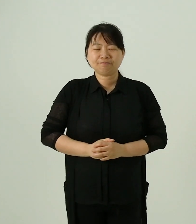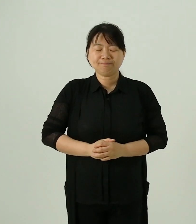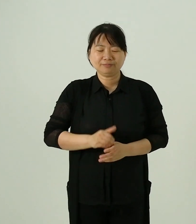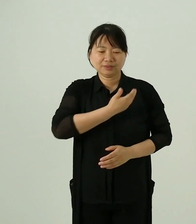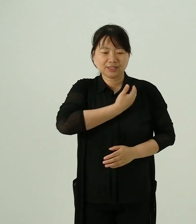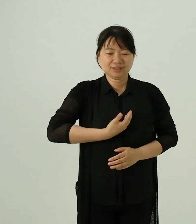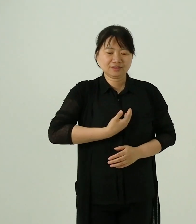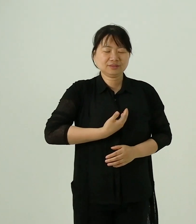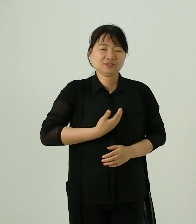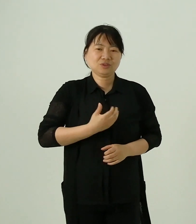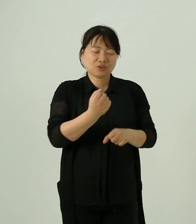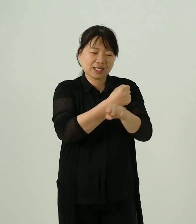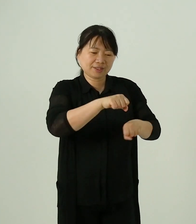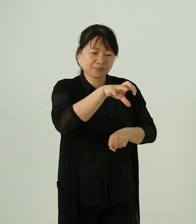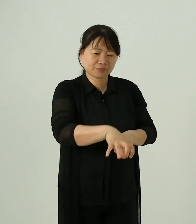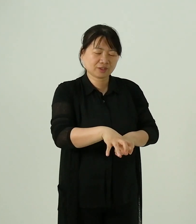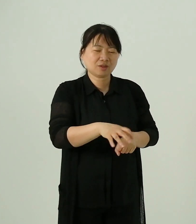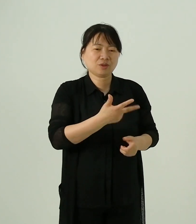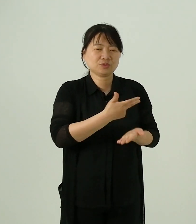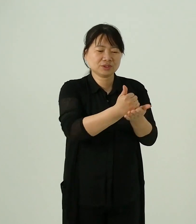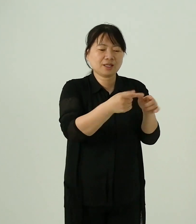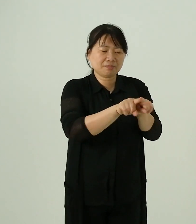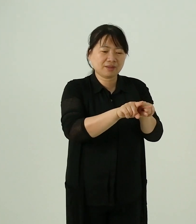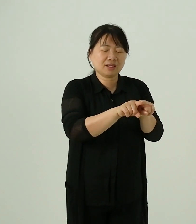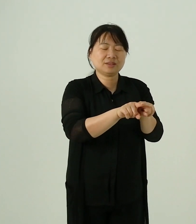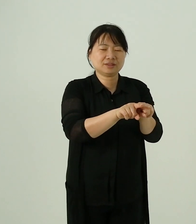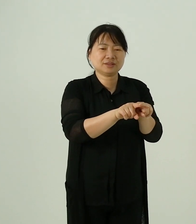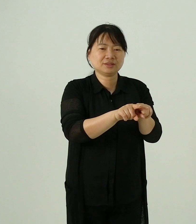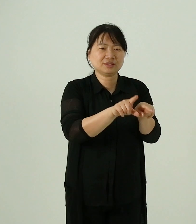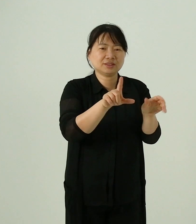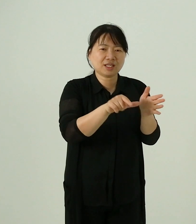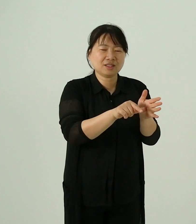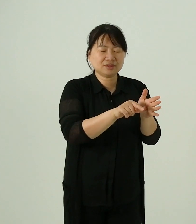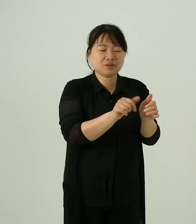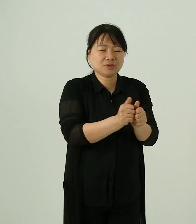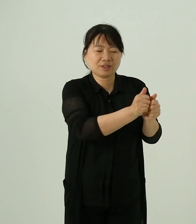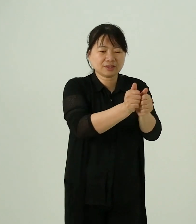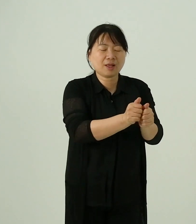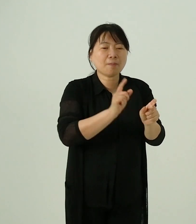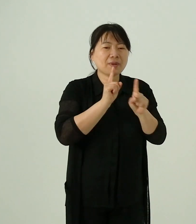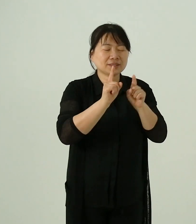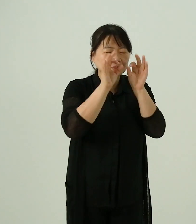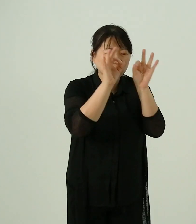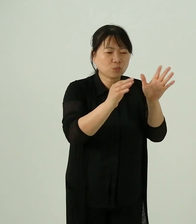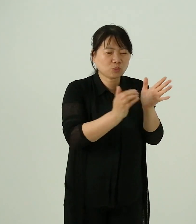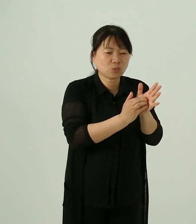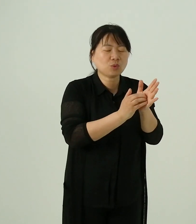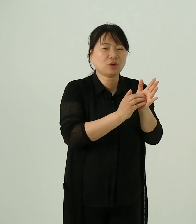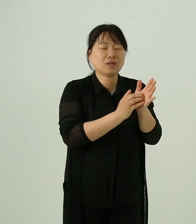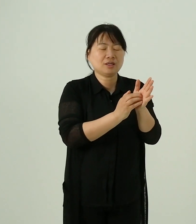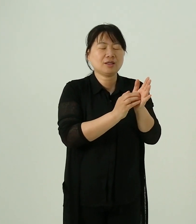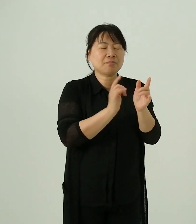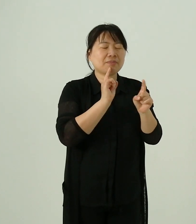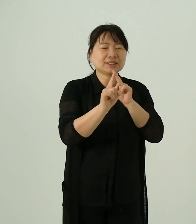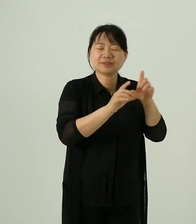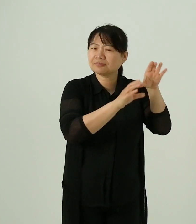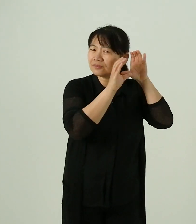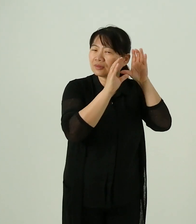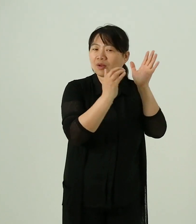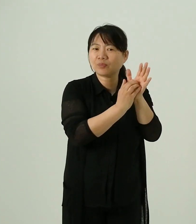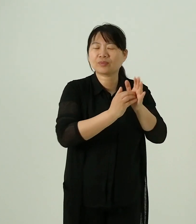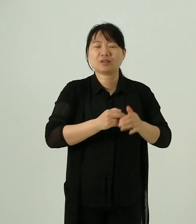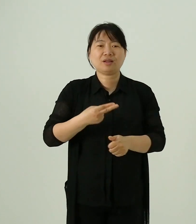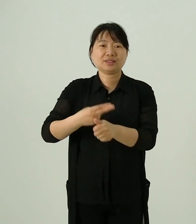광야에서도 주님과 많은 시간을 동행하면서도 말씀을 받았고 말씀을 들었어요. 그리고 그